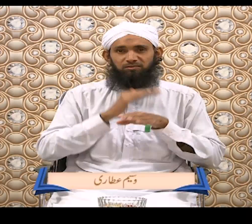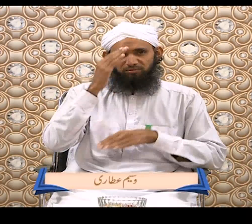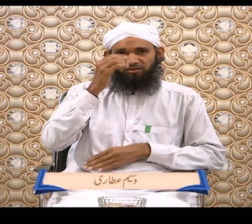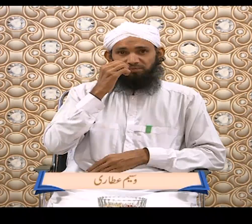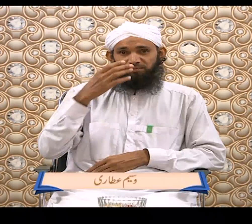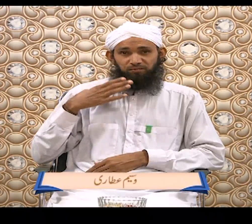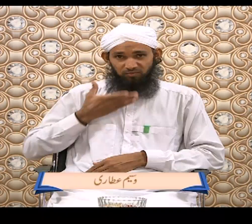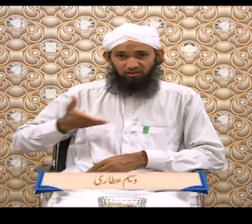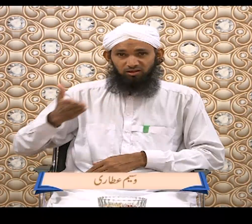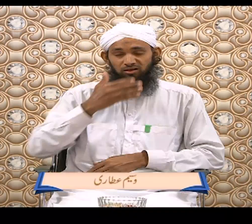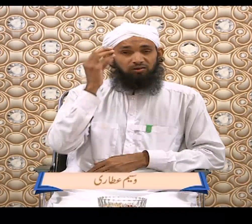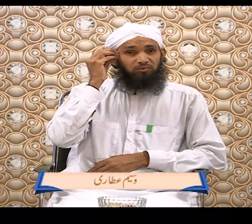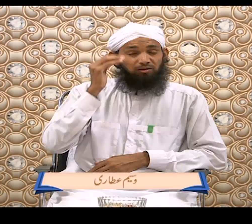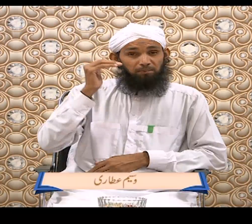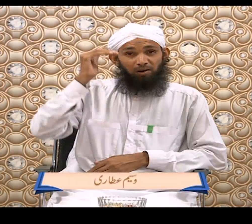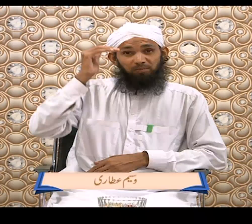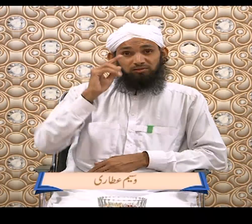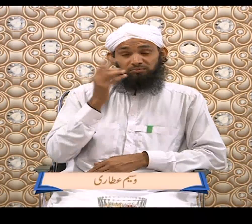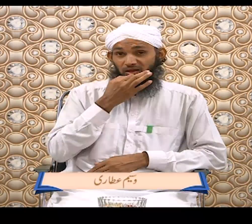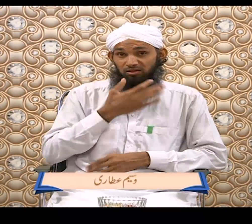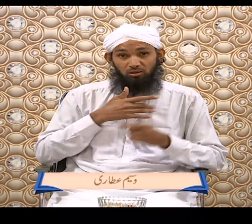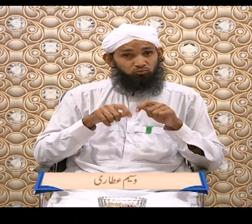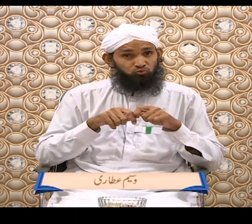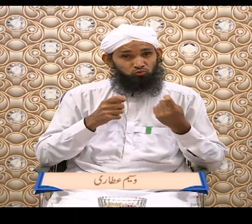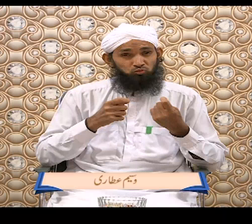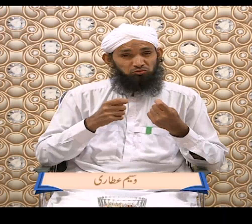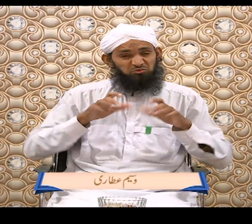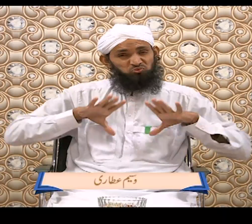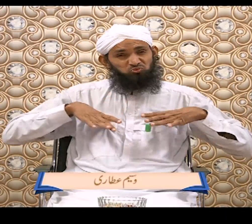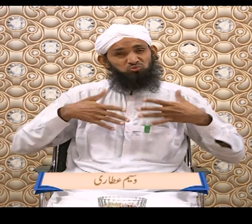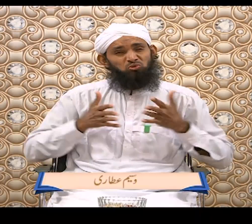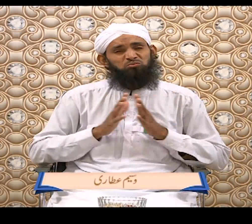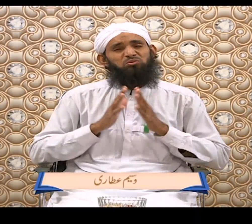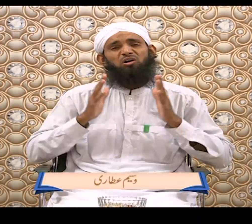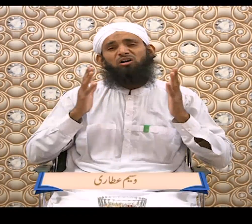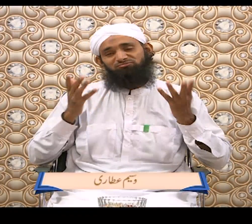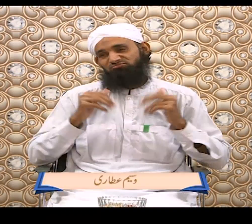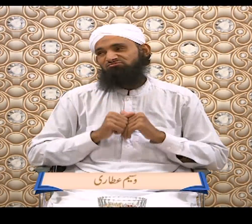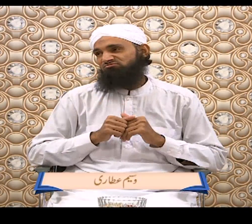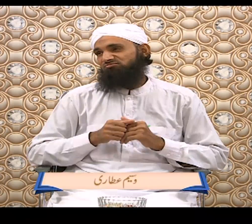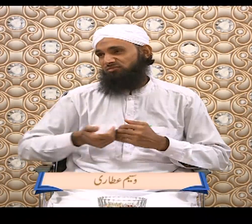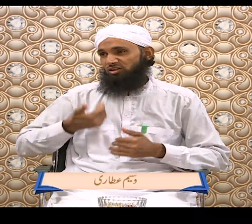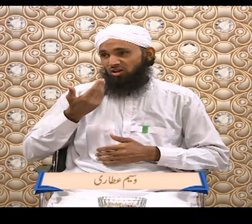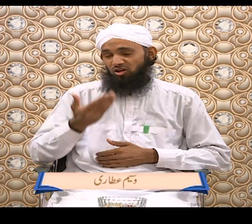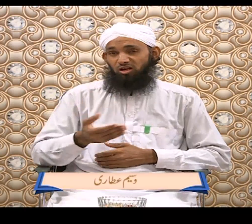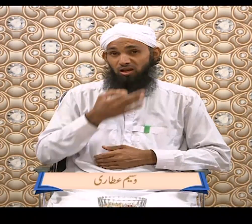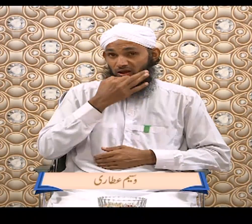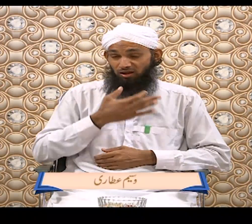پیارے اسلامی بھائیو معلوم ہوا کہ بڑوں کی بے عدبی کرنے میں سراسر ہمارا ہی نقصان ہے اور ان کے ساتھ